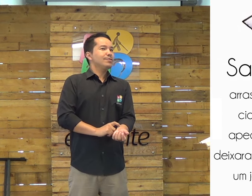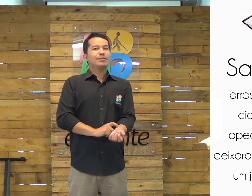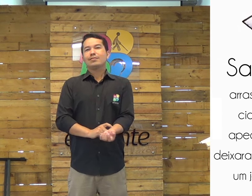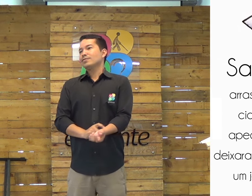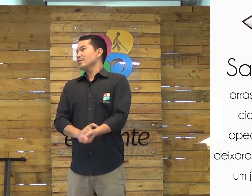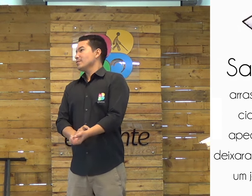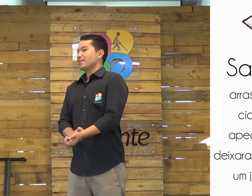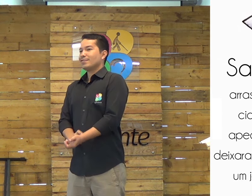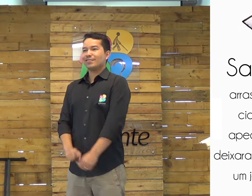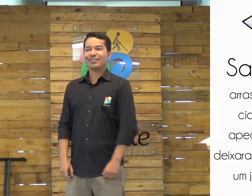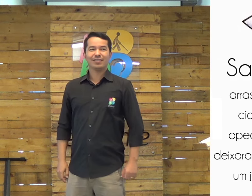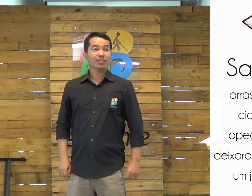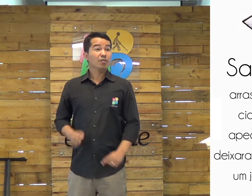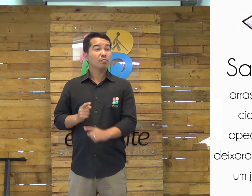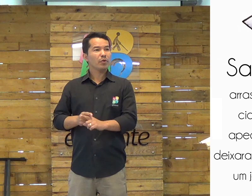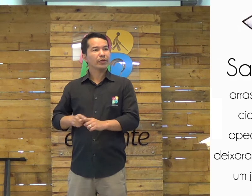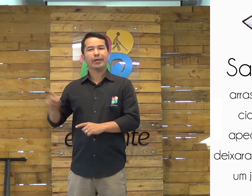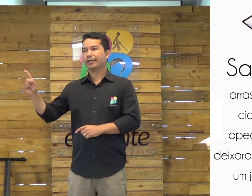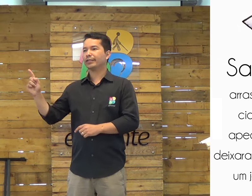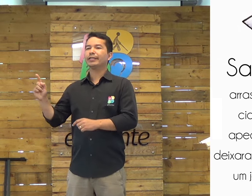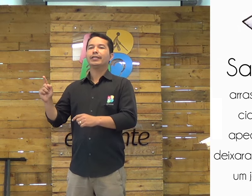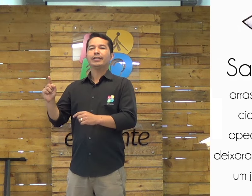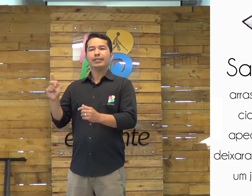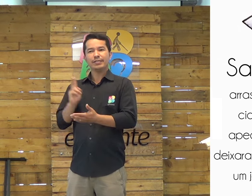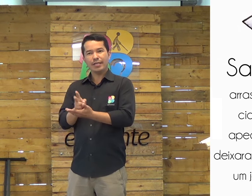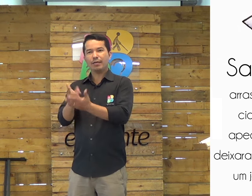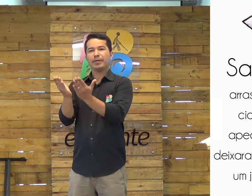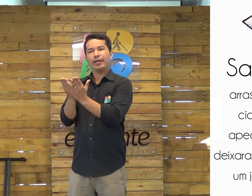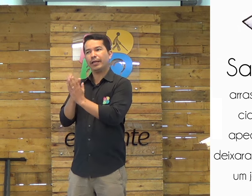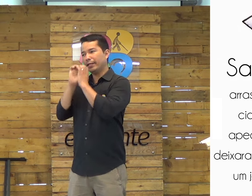Eu ficava muito bravo. Ficava nervoso.